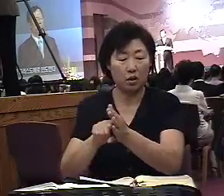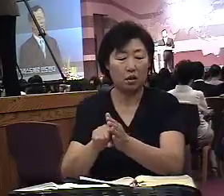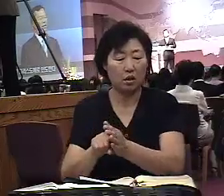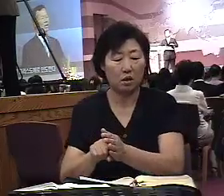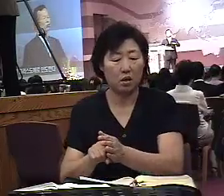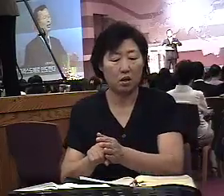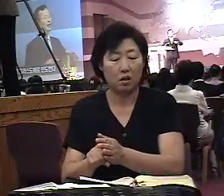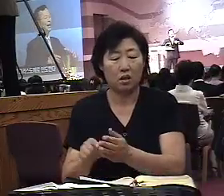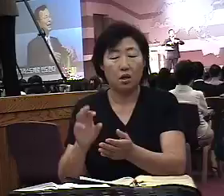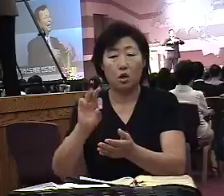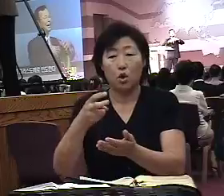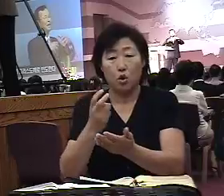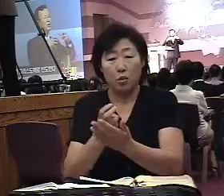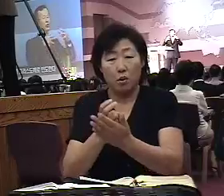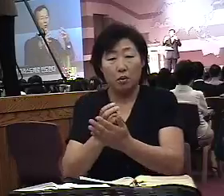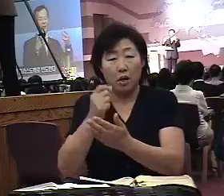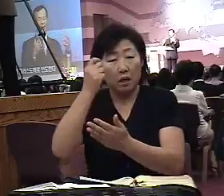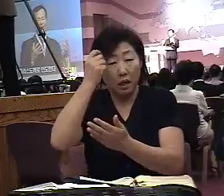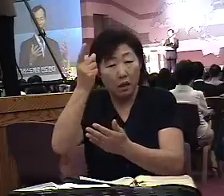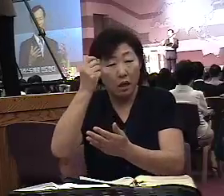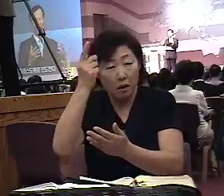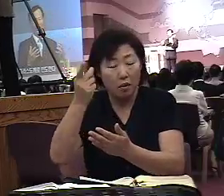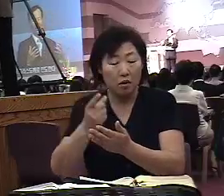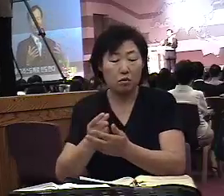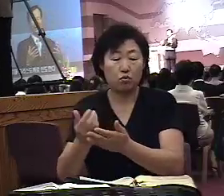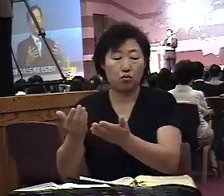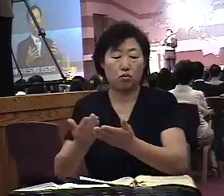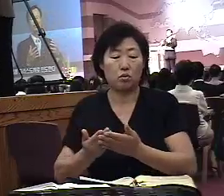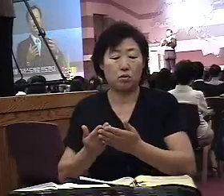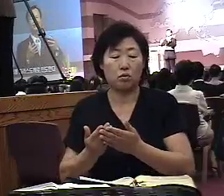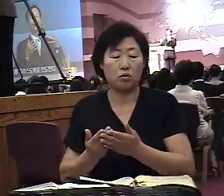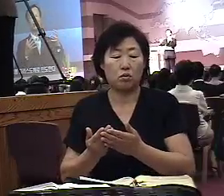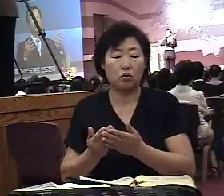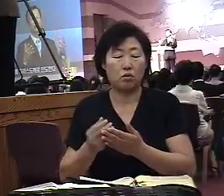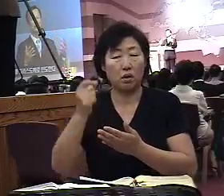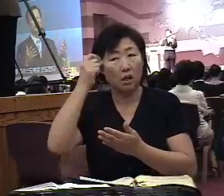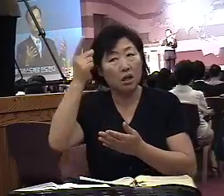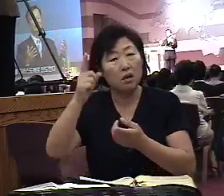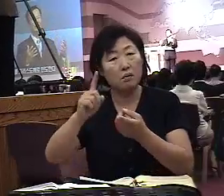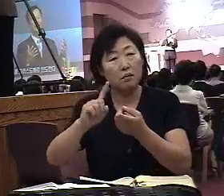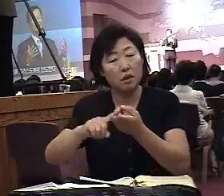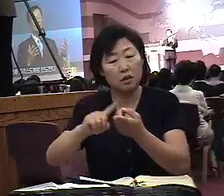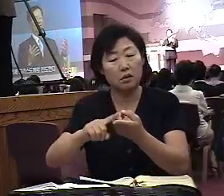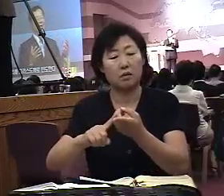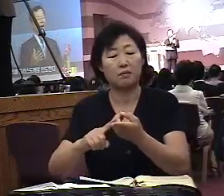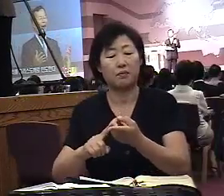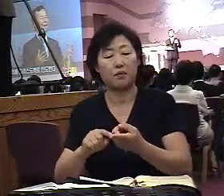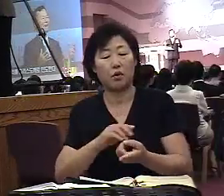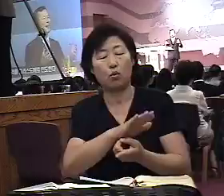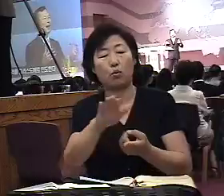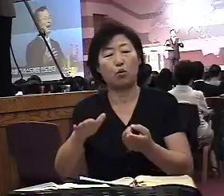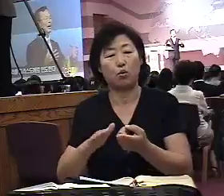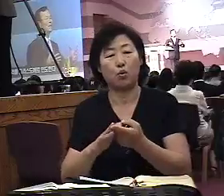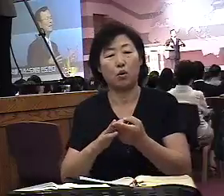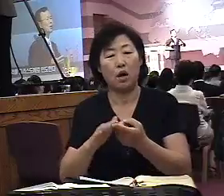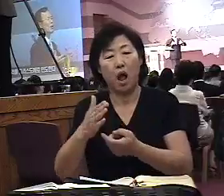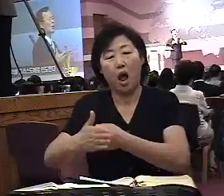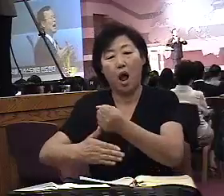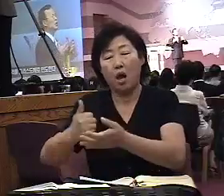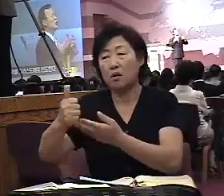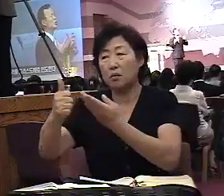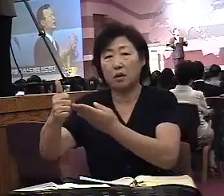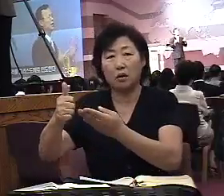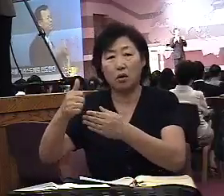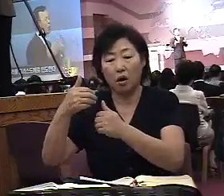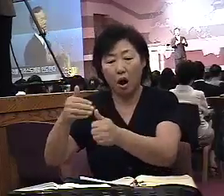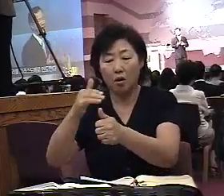여러분, 율법이 우리들에게 깨달음을 주는데 깨달음 자체로는 우리가 하나님께로